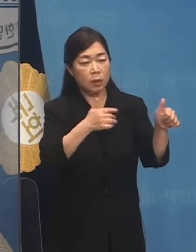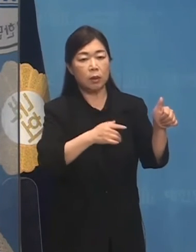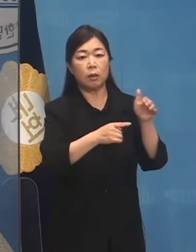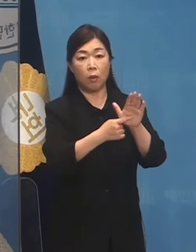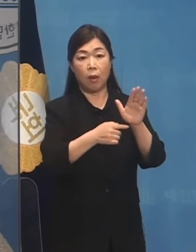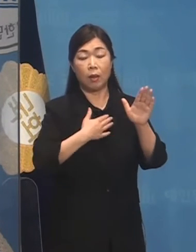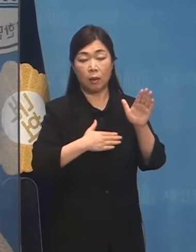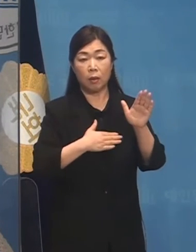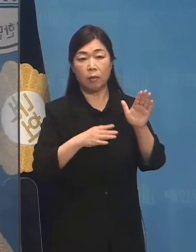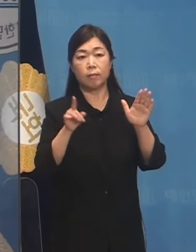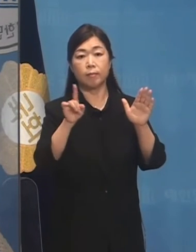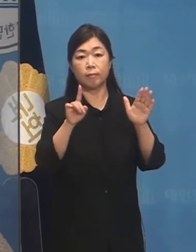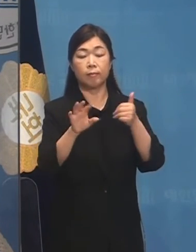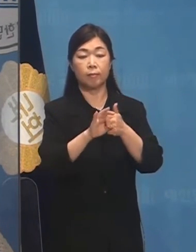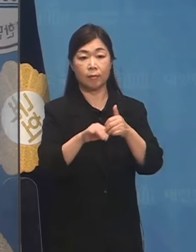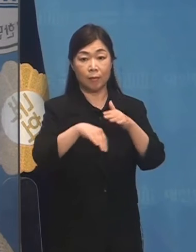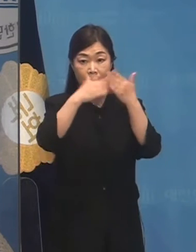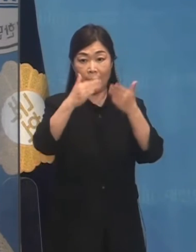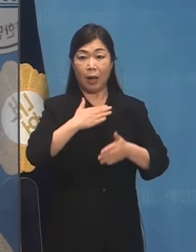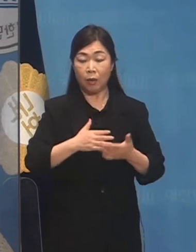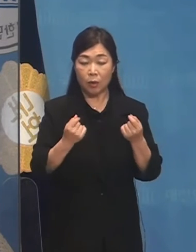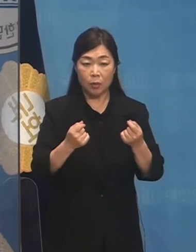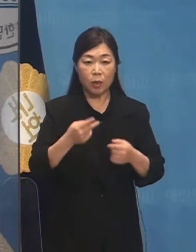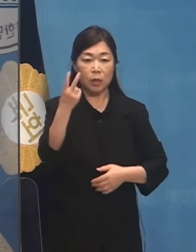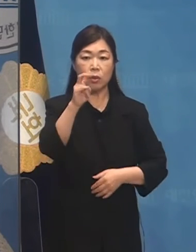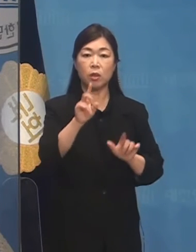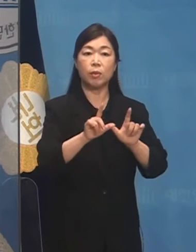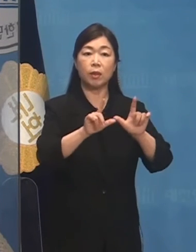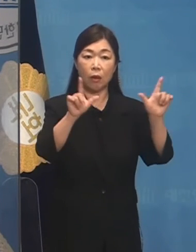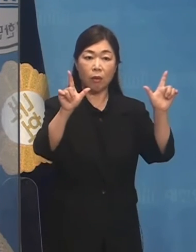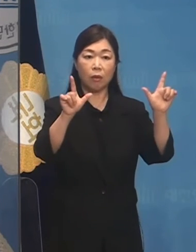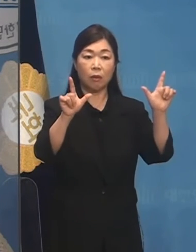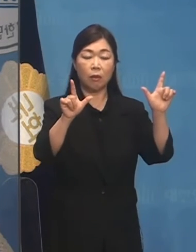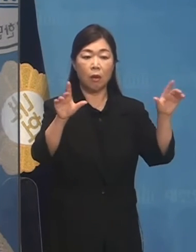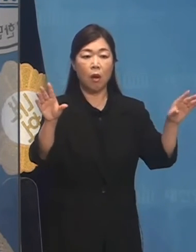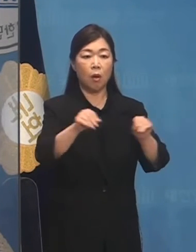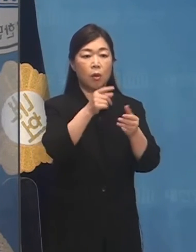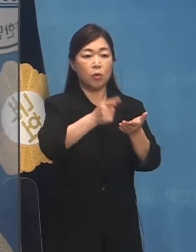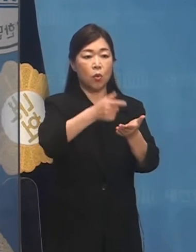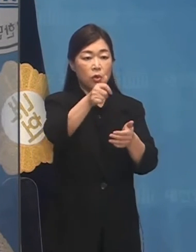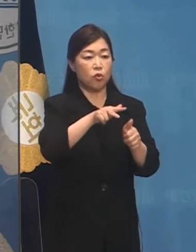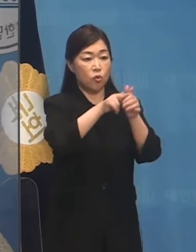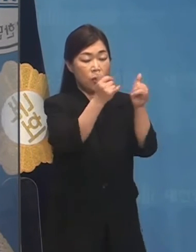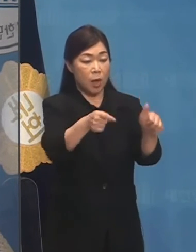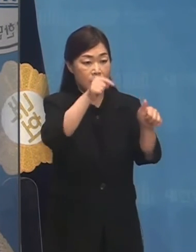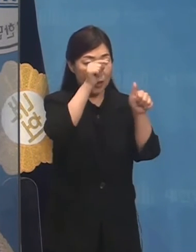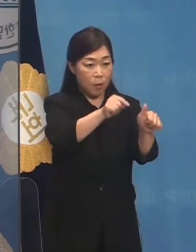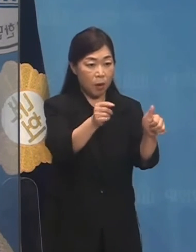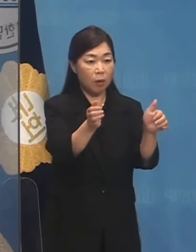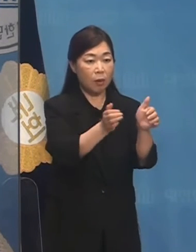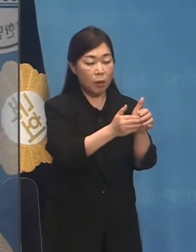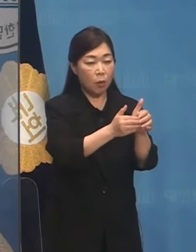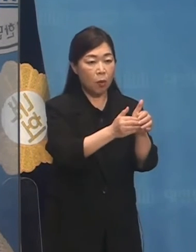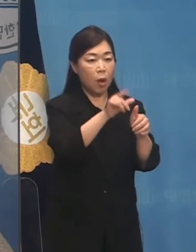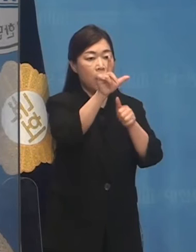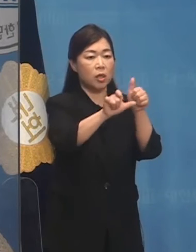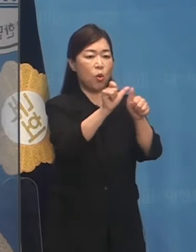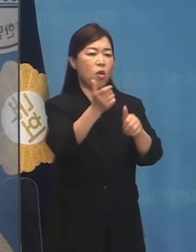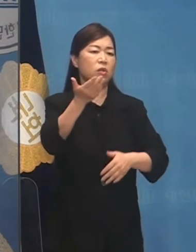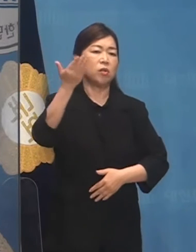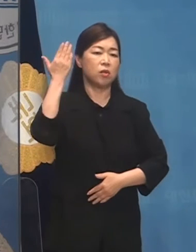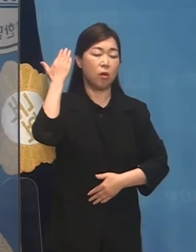드러납니다. 다 아시다시피 2022년도에 총리 후보자로 지명이 됐고 15년